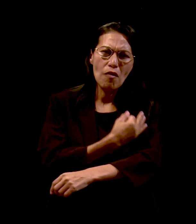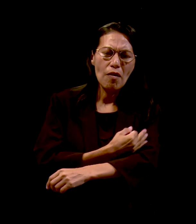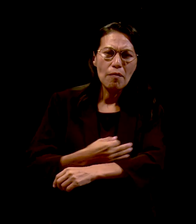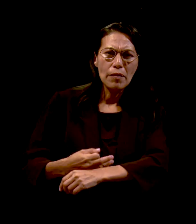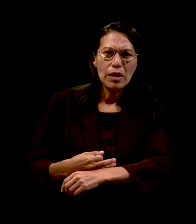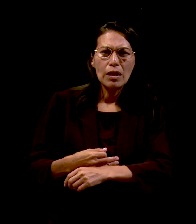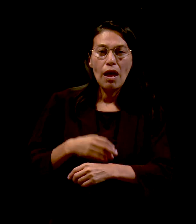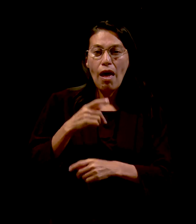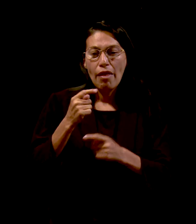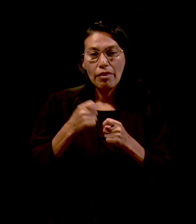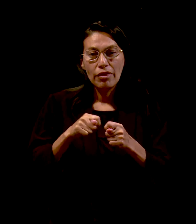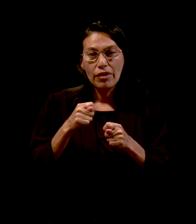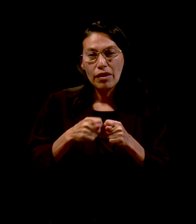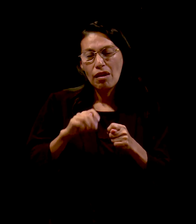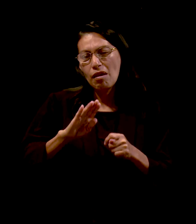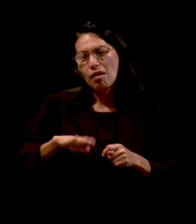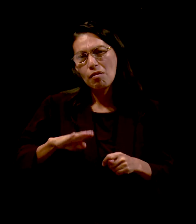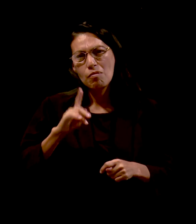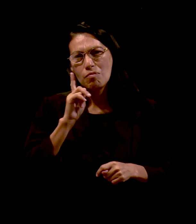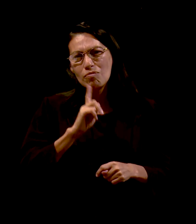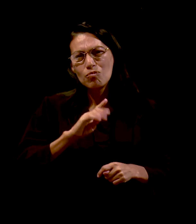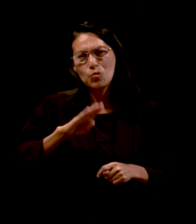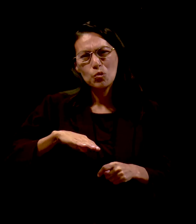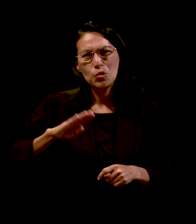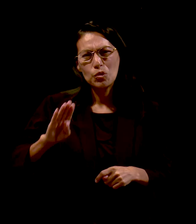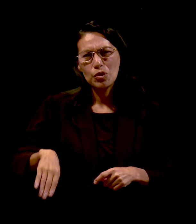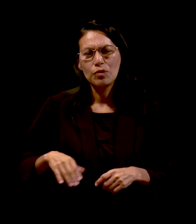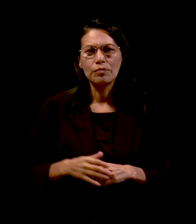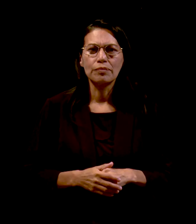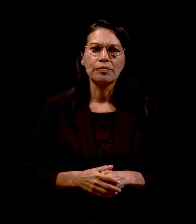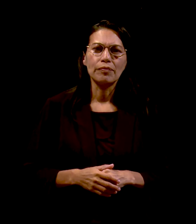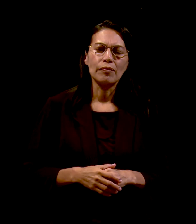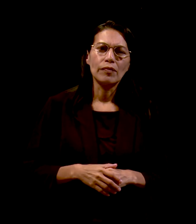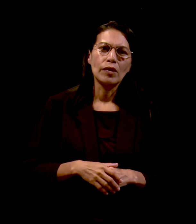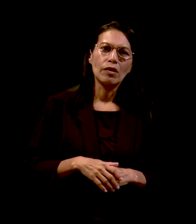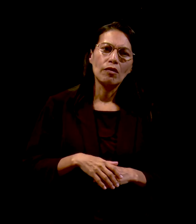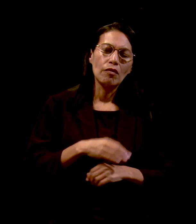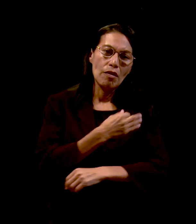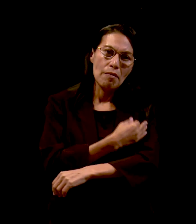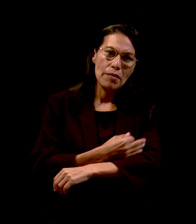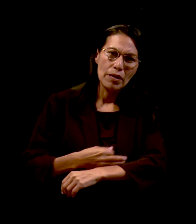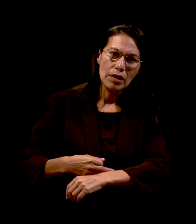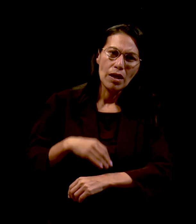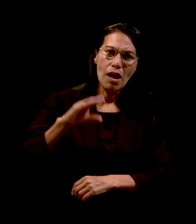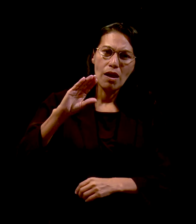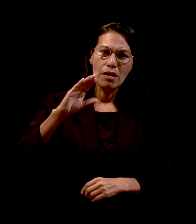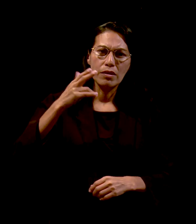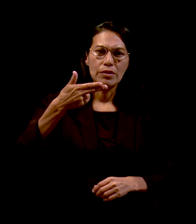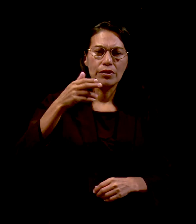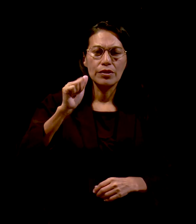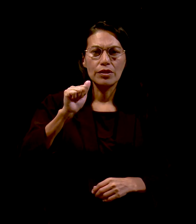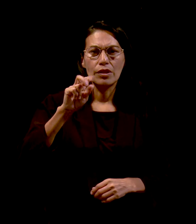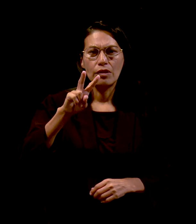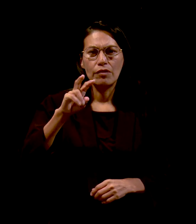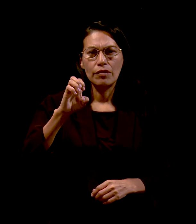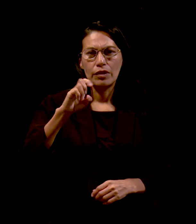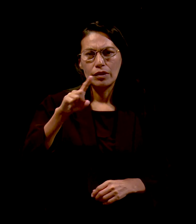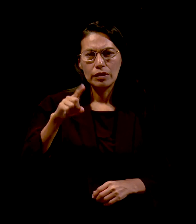la tía cheli está esta semana ana laura estaremos orando por la familia chávez